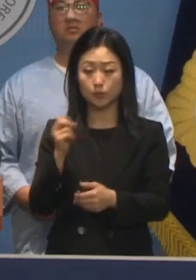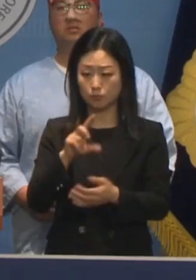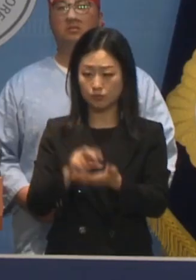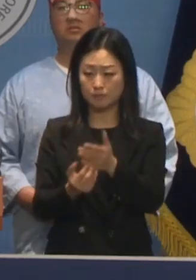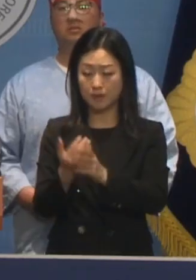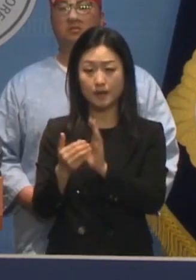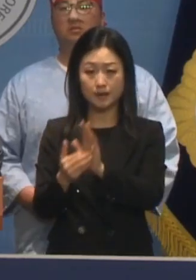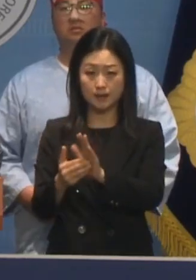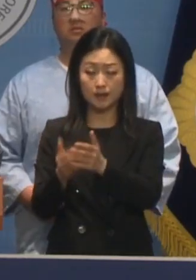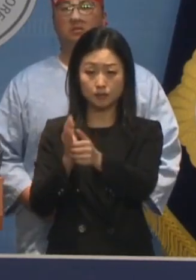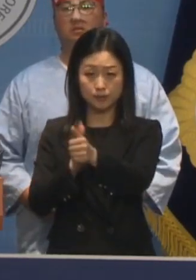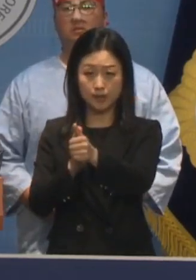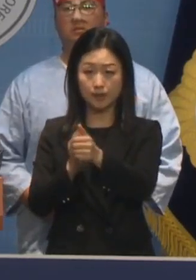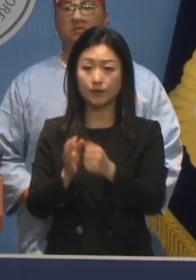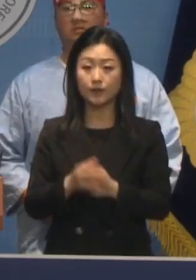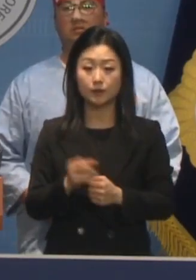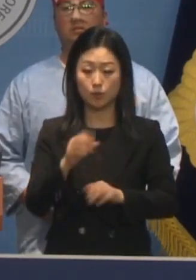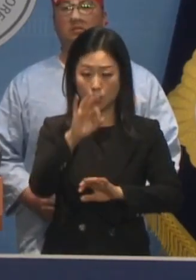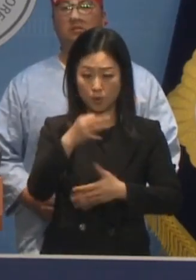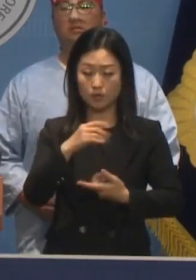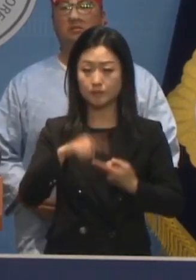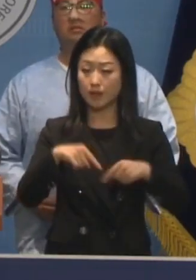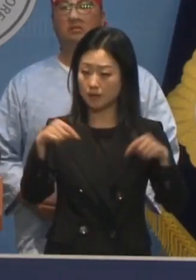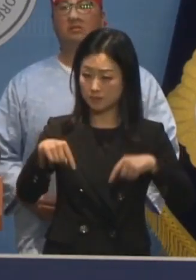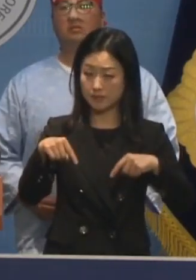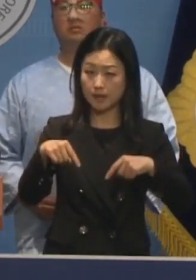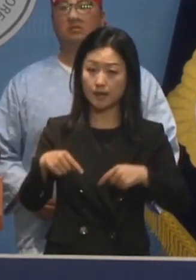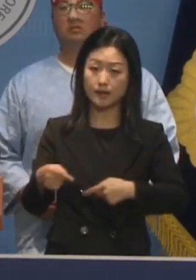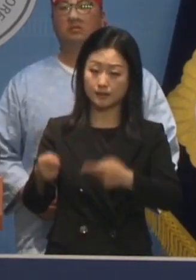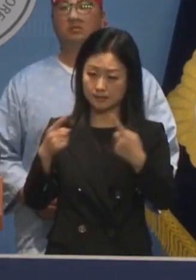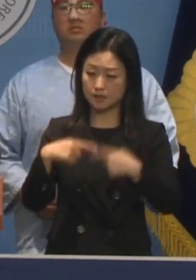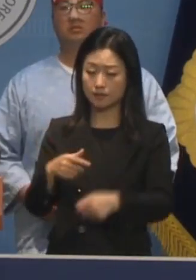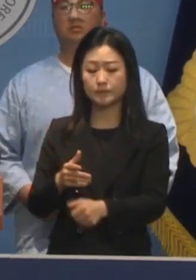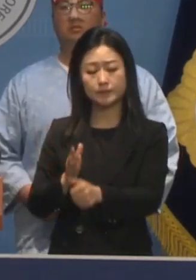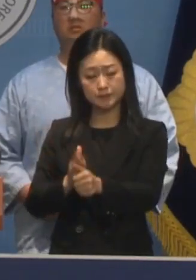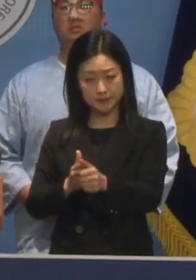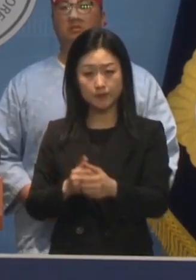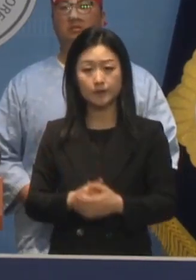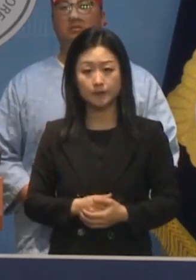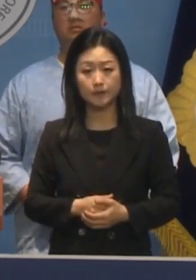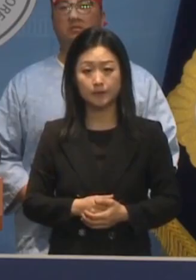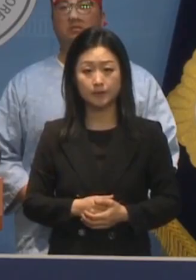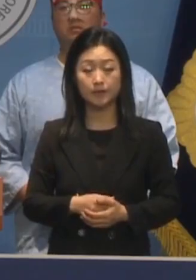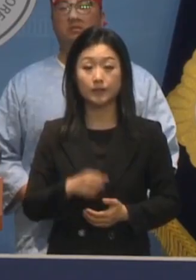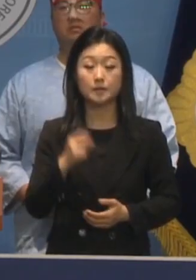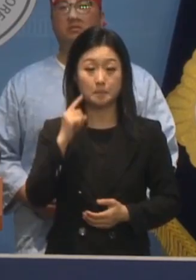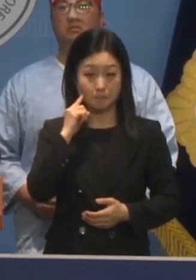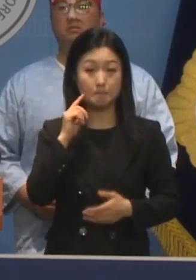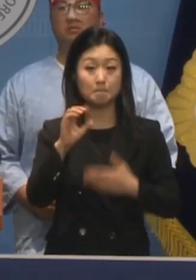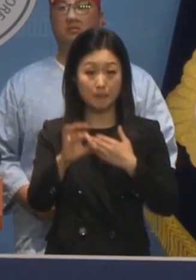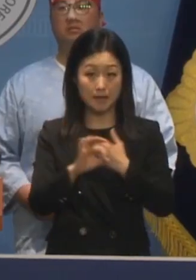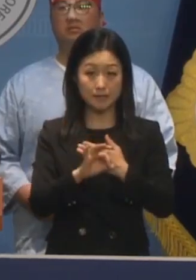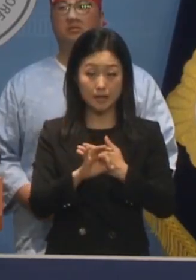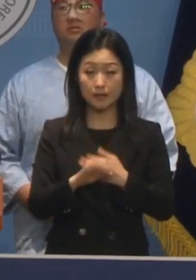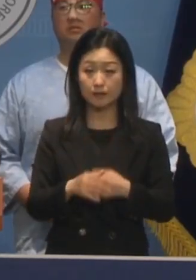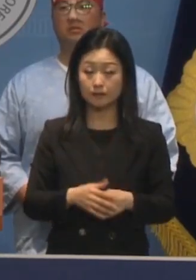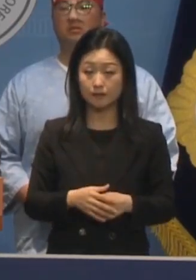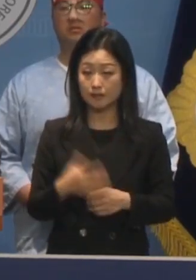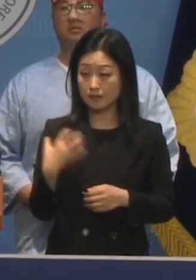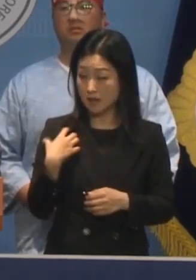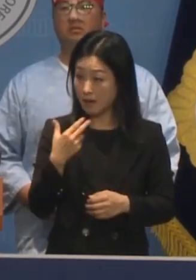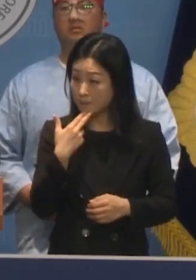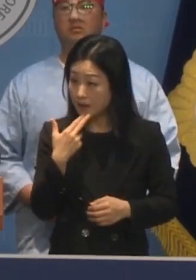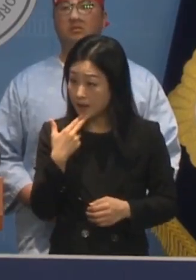그리고 근본적인 임단협 요구, 정당한 요구를 즉각적인 수용할 것을 지켜볼 것이고, 만약에 이러한 책임 있는 태도를 보이지 않을